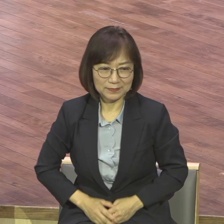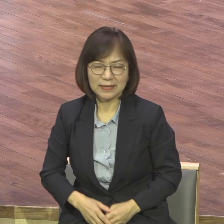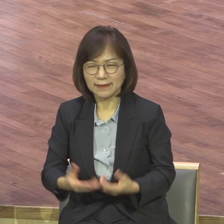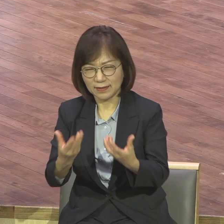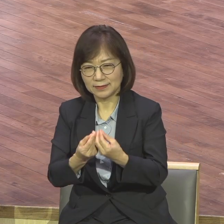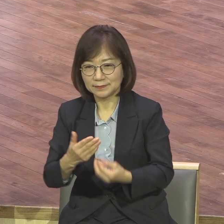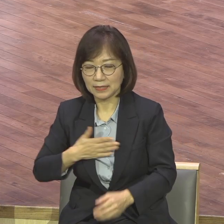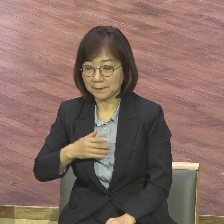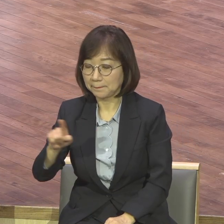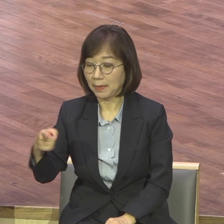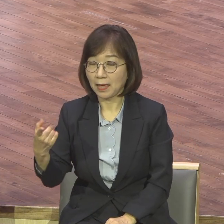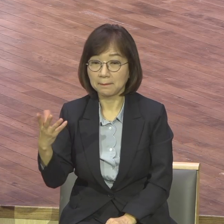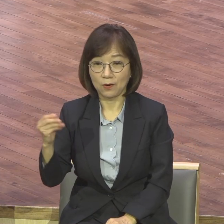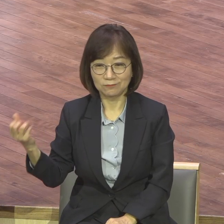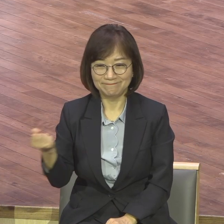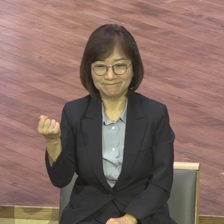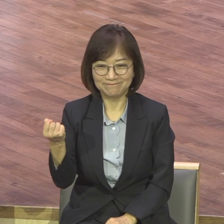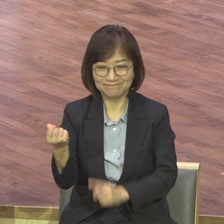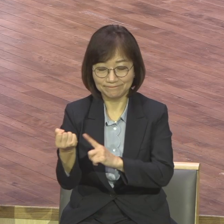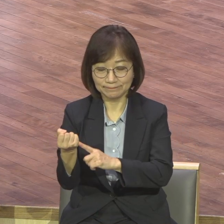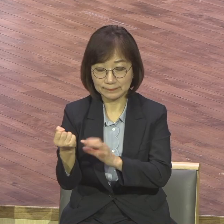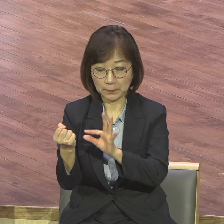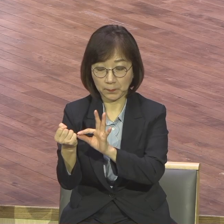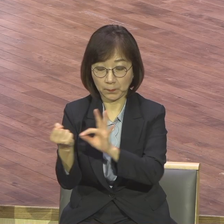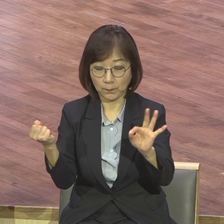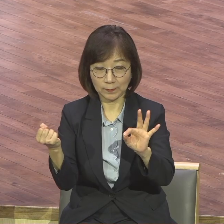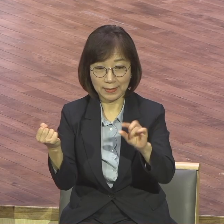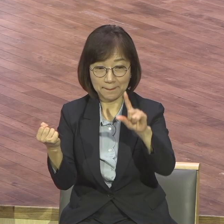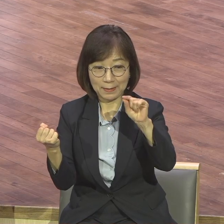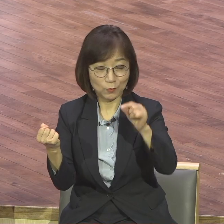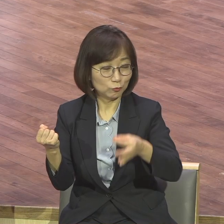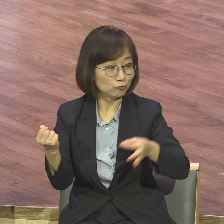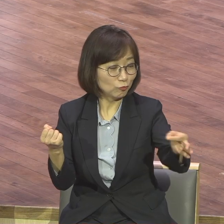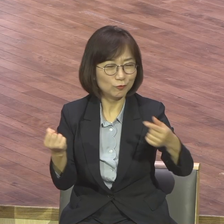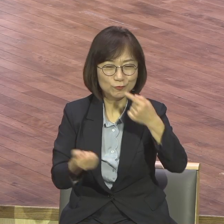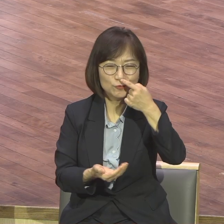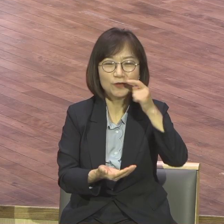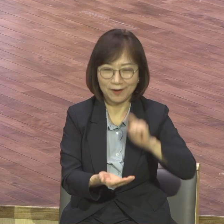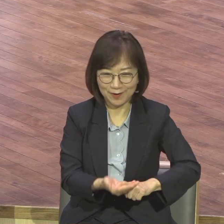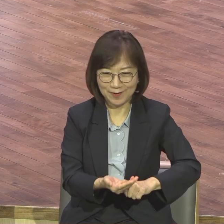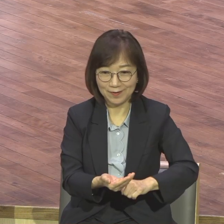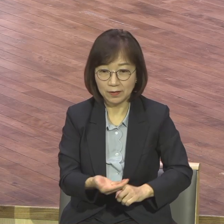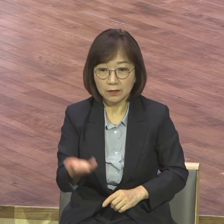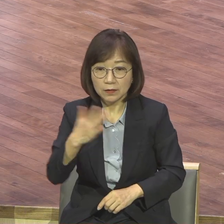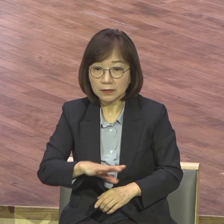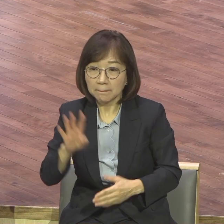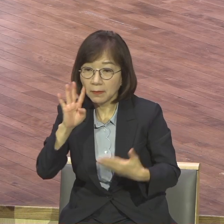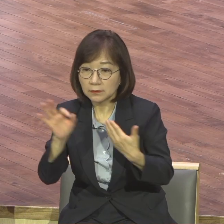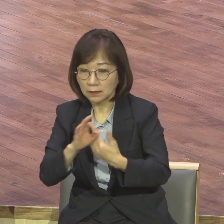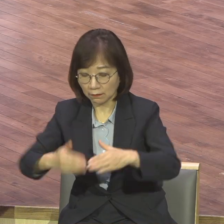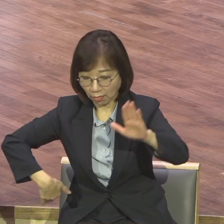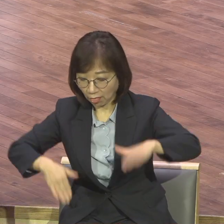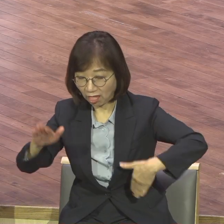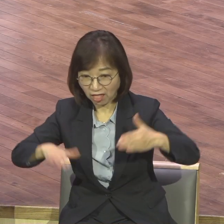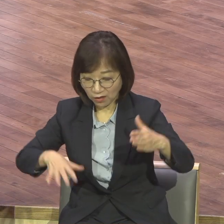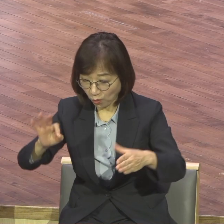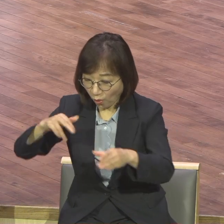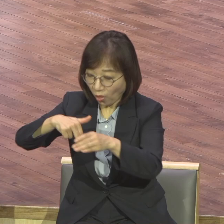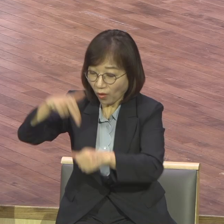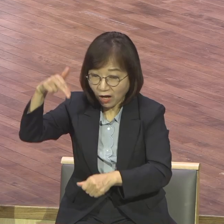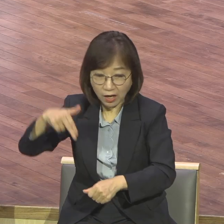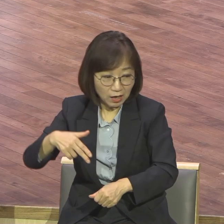게 어렵습니까? 어렵지 않아요. 그런데 돈이 하나도 없으면 만 원이 큽니다. 그 줄 수가 없어요.